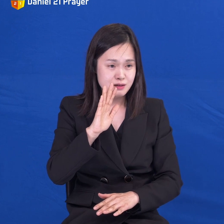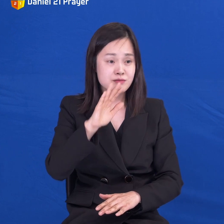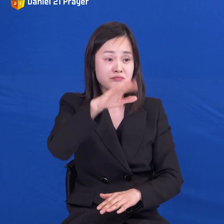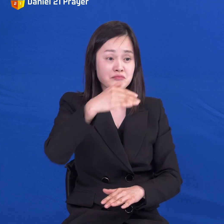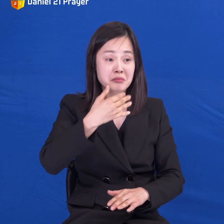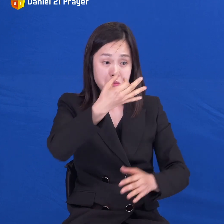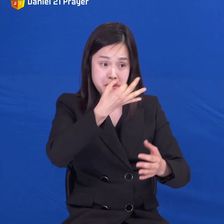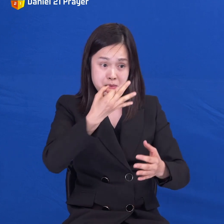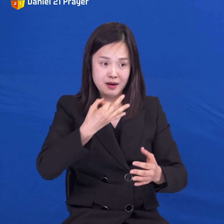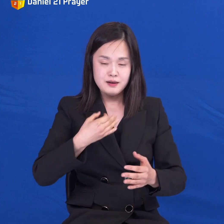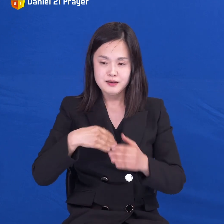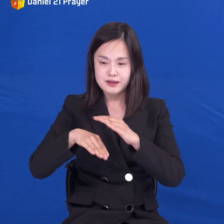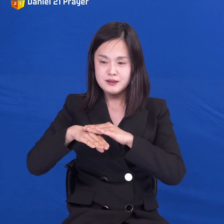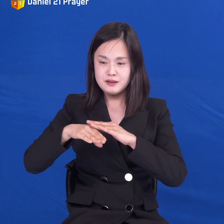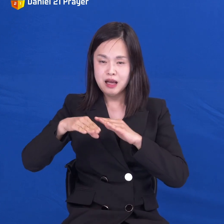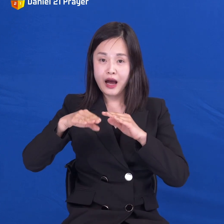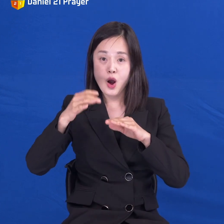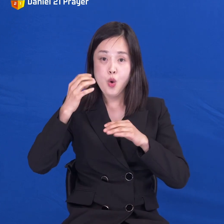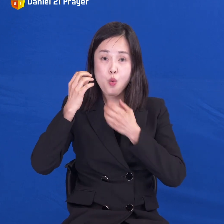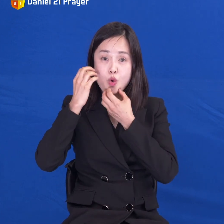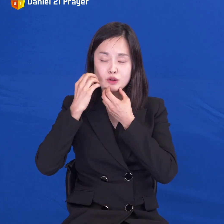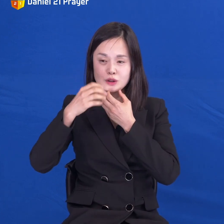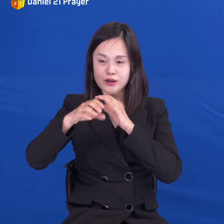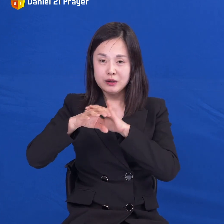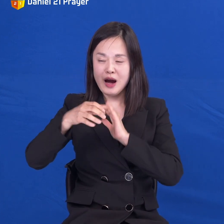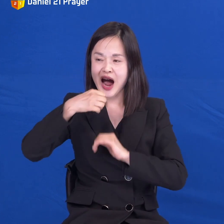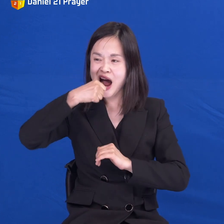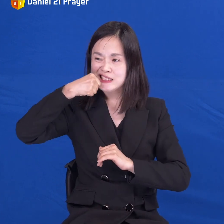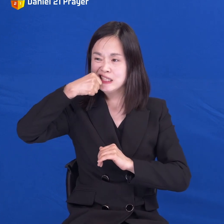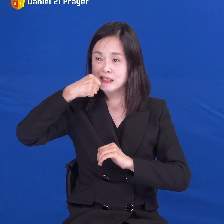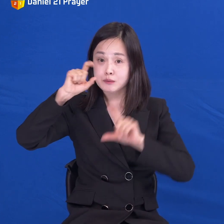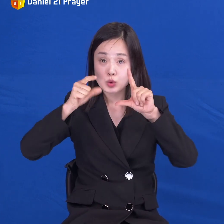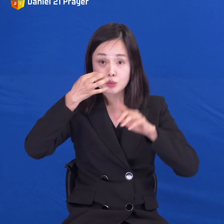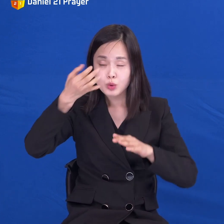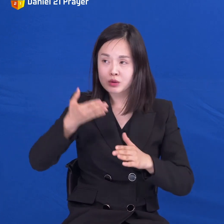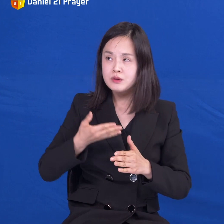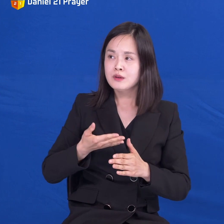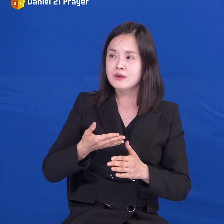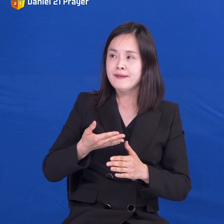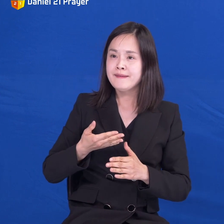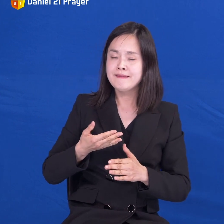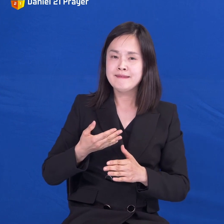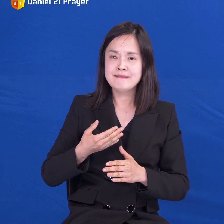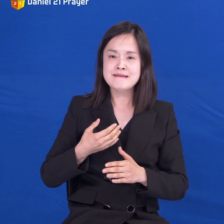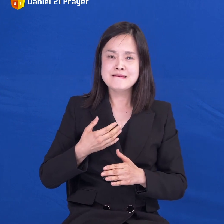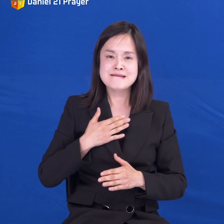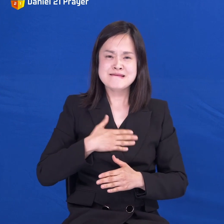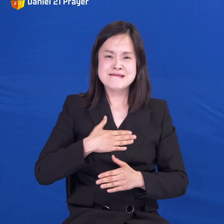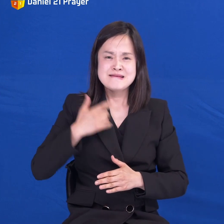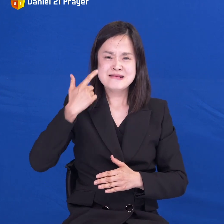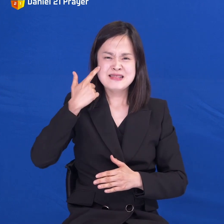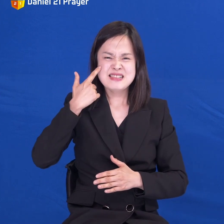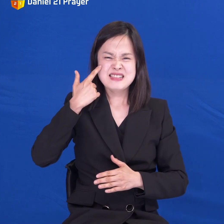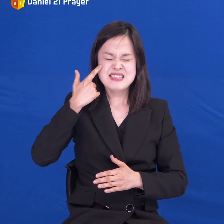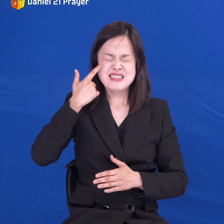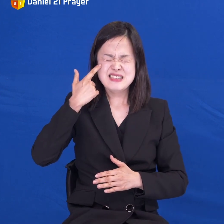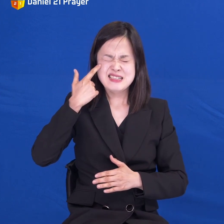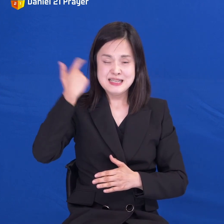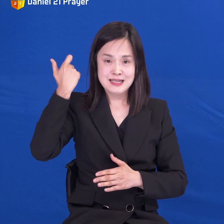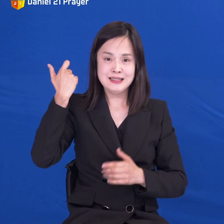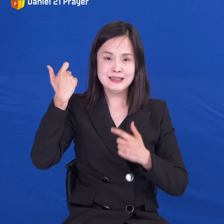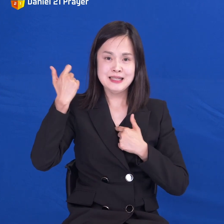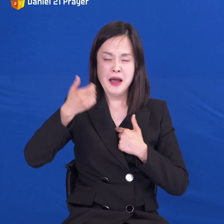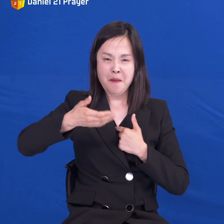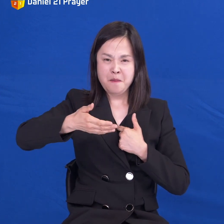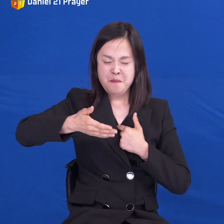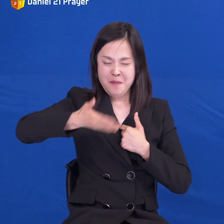거예요. 그래서 선교사 체면이 있지. 그래서 새끼손가락 하나 찢어서 입에 넣으니까 불로 끓었나 봐요. 끓은 냄새가